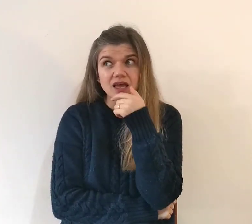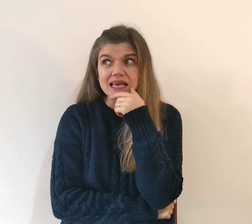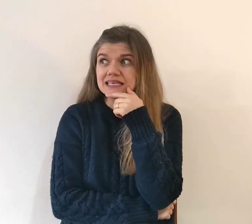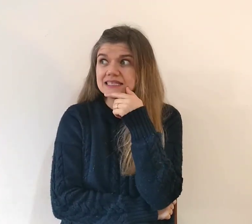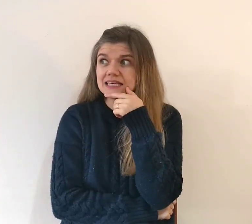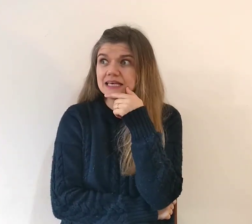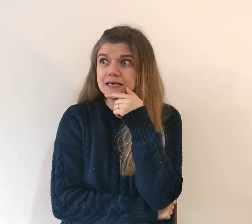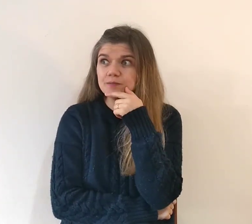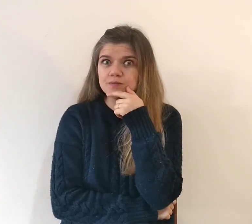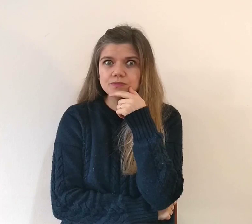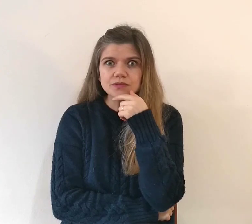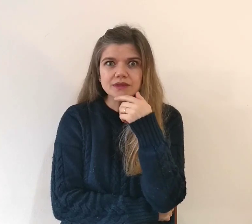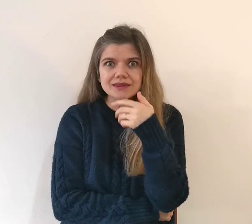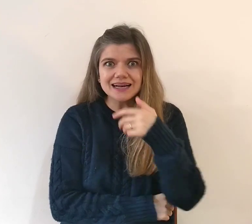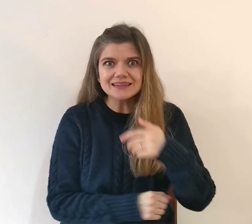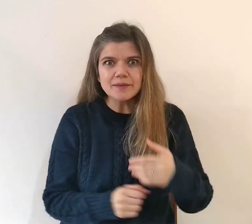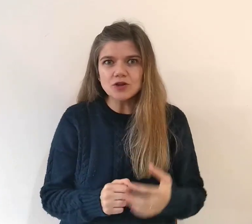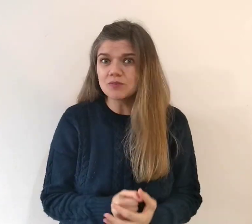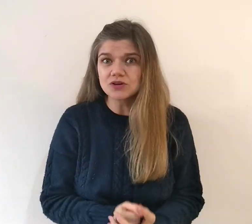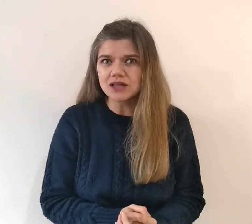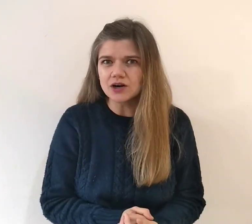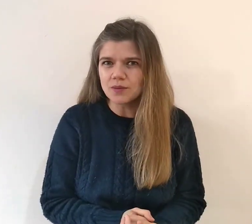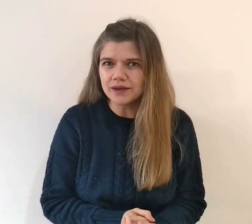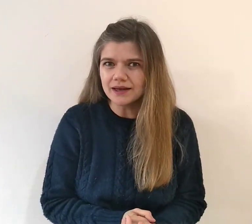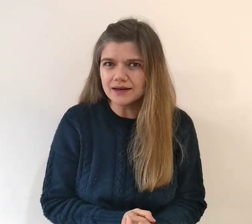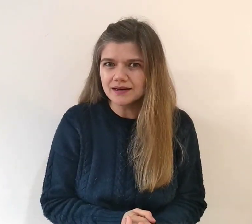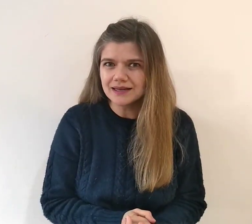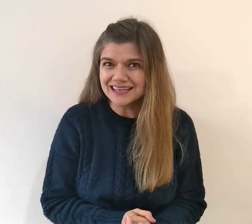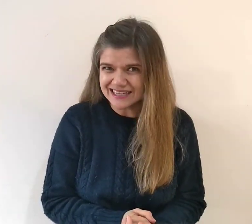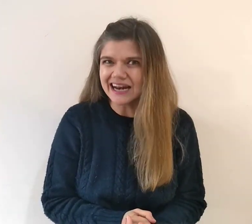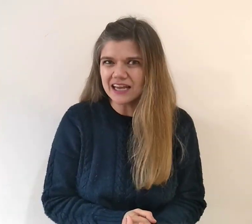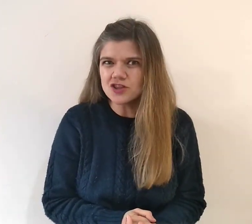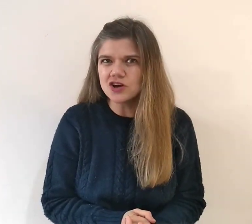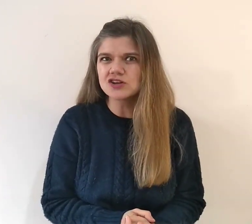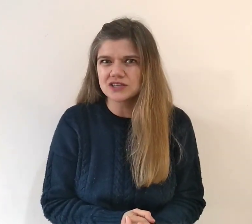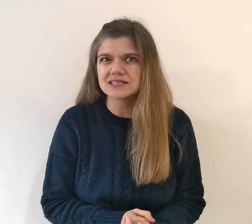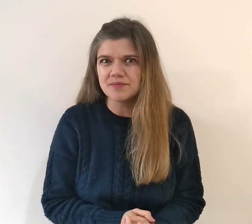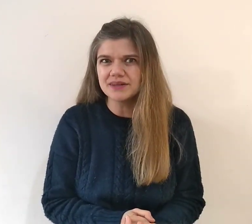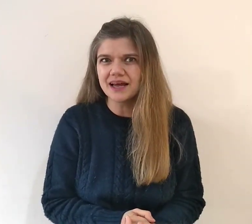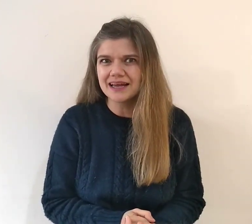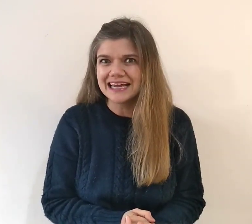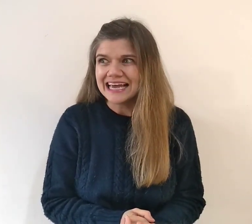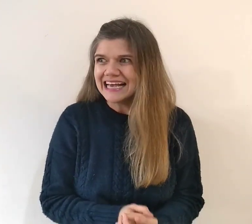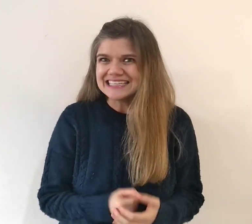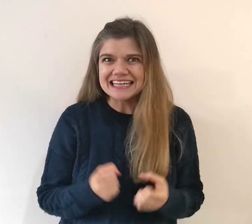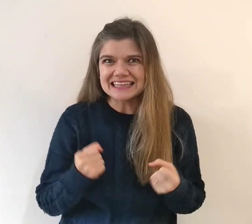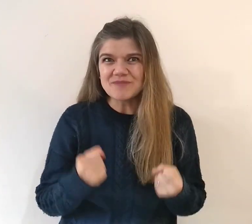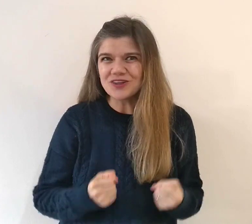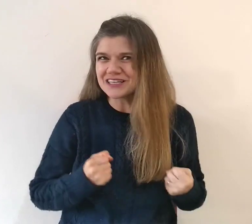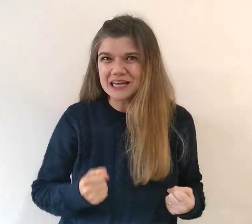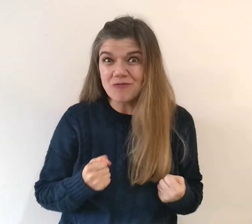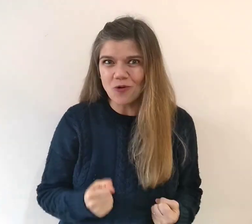¿Y si tratamos de portarnos bien? ¿Será que Dios nos acepta? ¿Si tratamos de ser